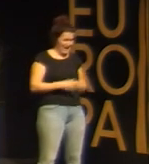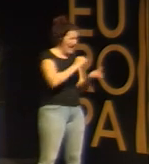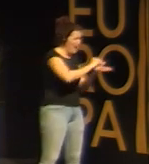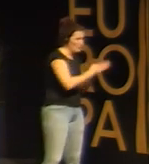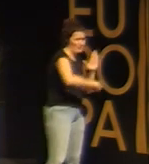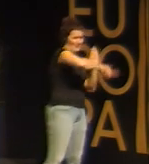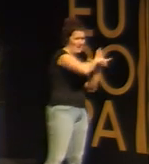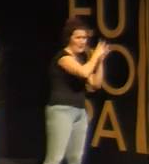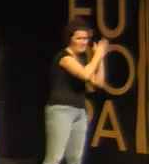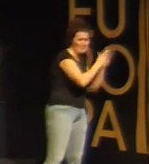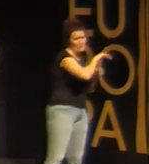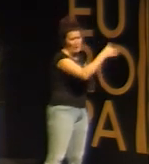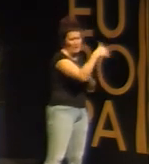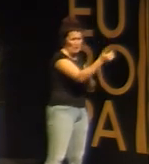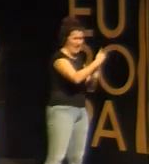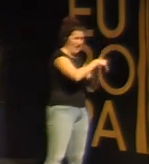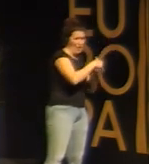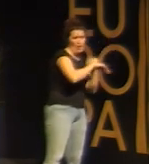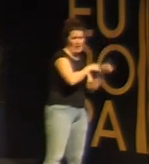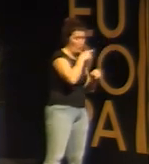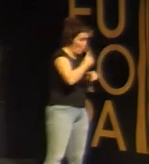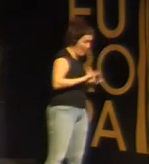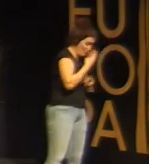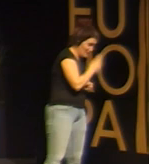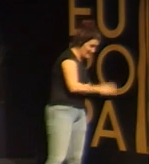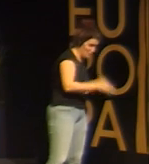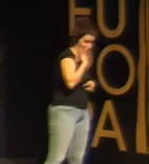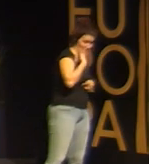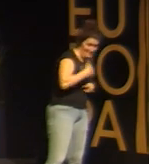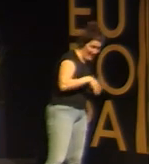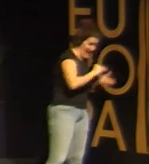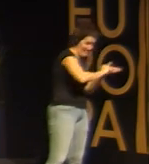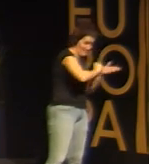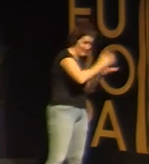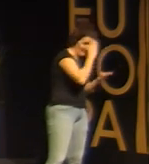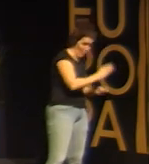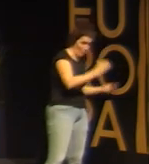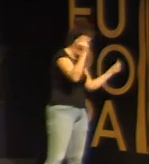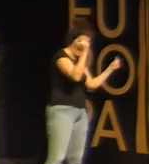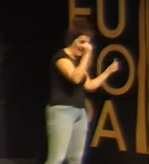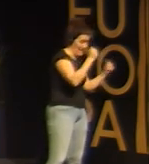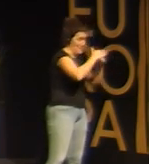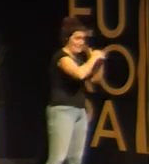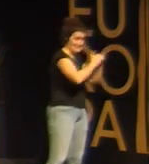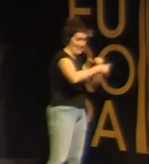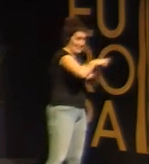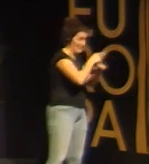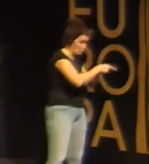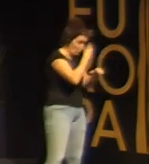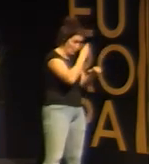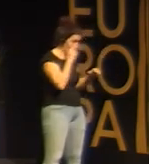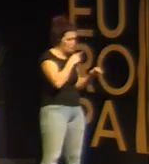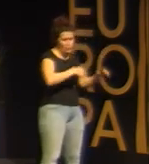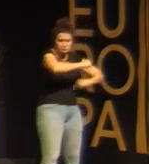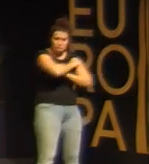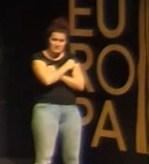los pequeñas más actividades extraescolares y cuando el peque se haya dejado la libreta de mañana encima estáis viendo cruzate